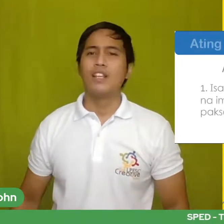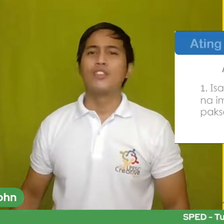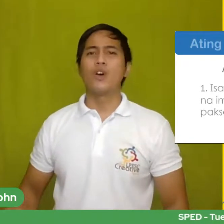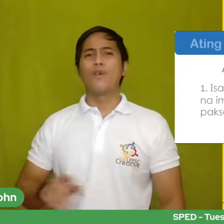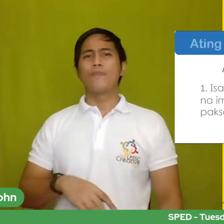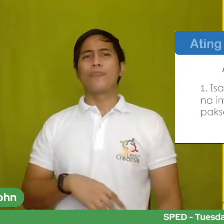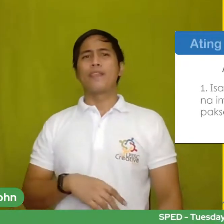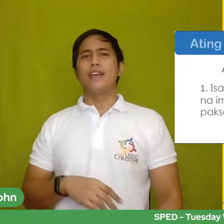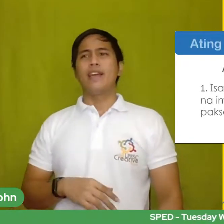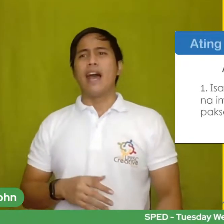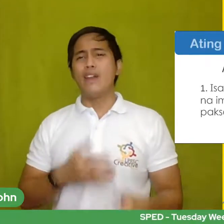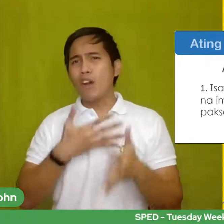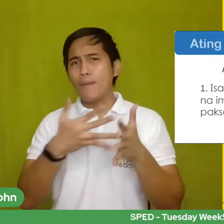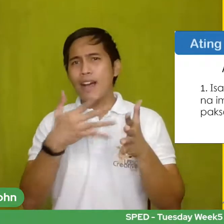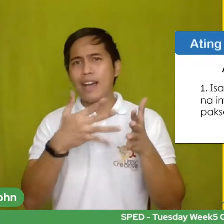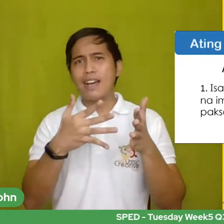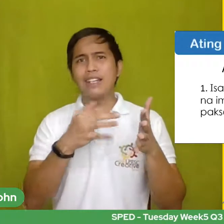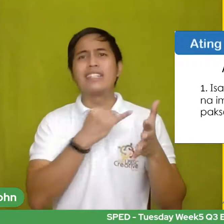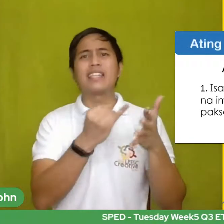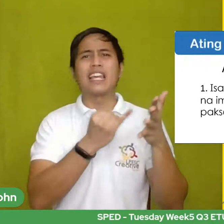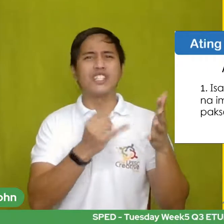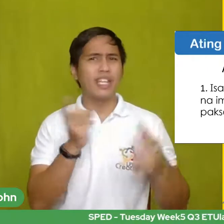So, ano nga ba ang sketching?